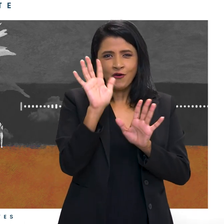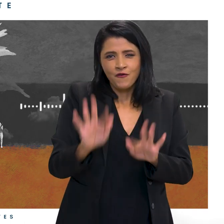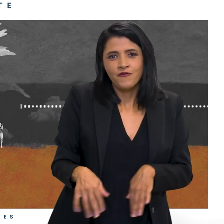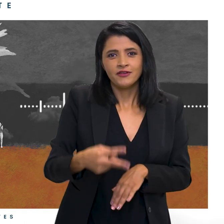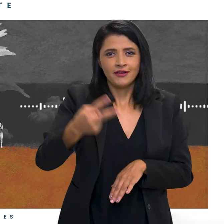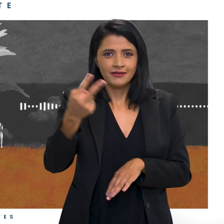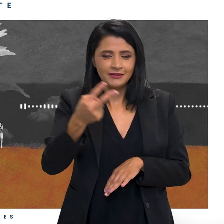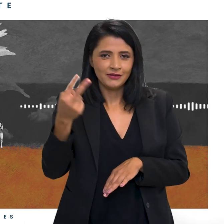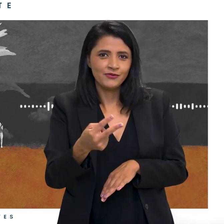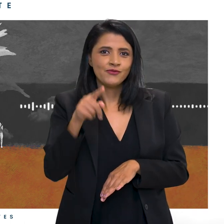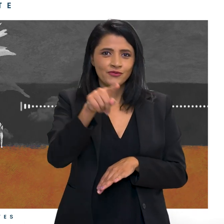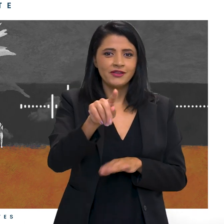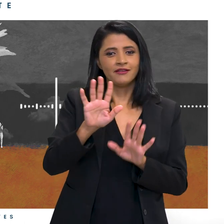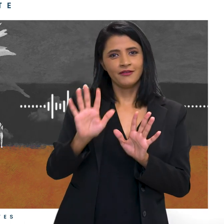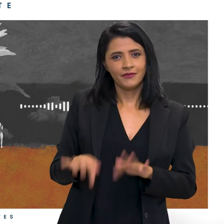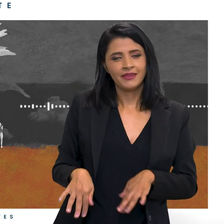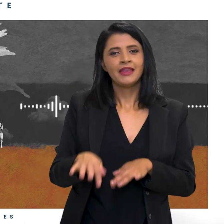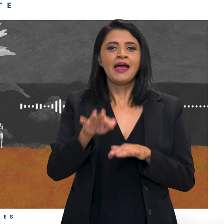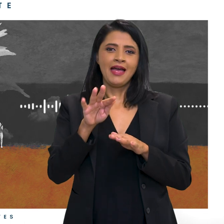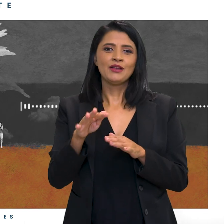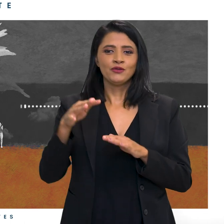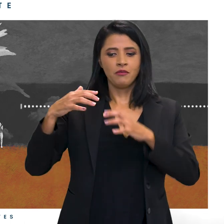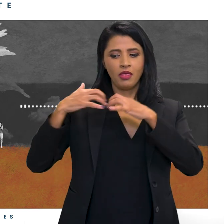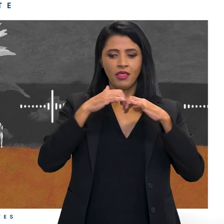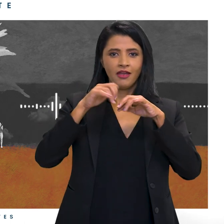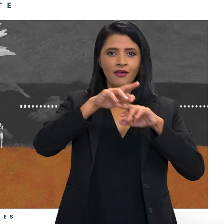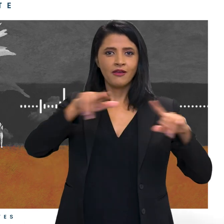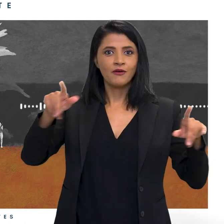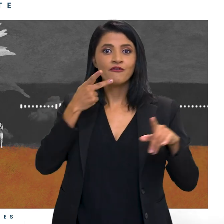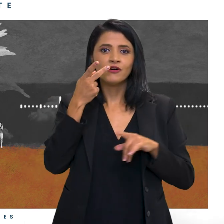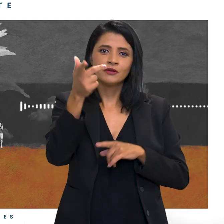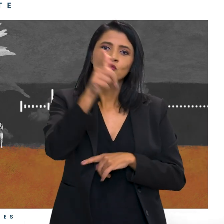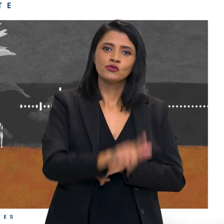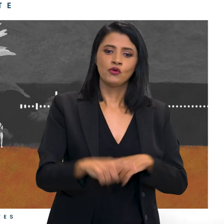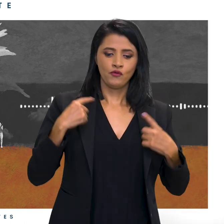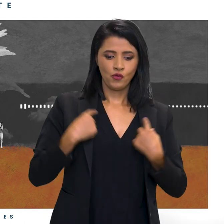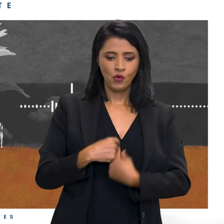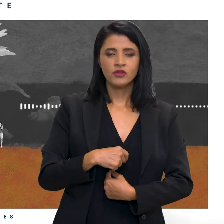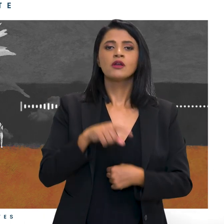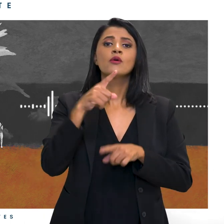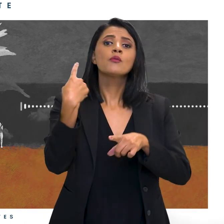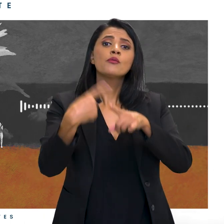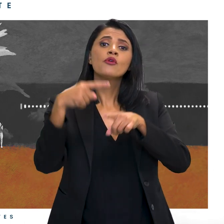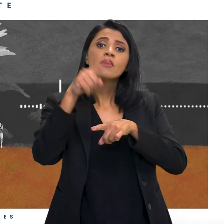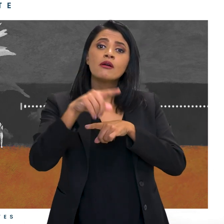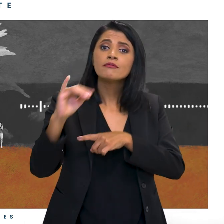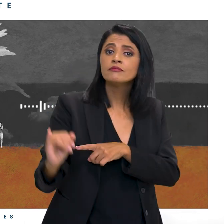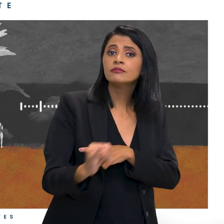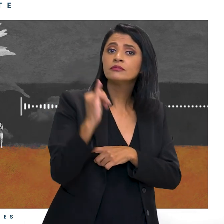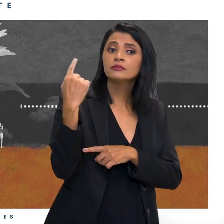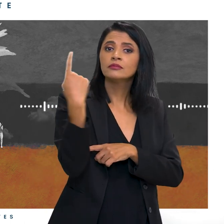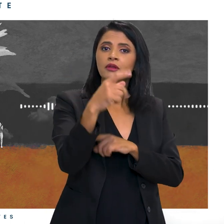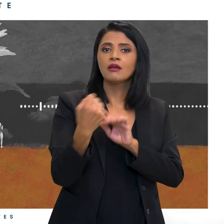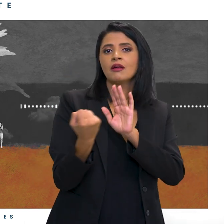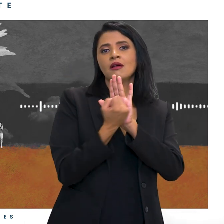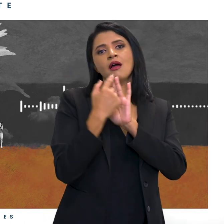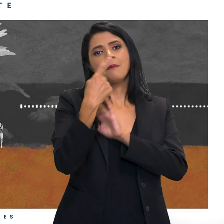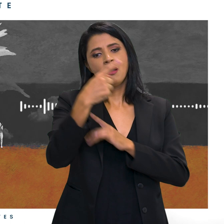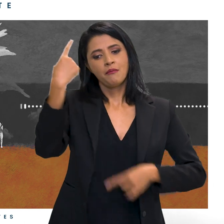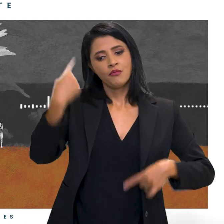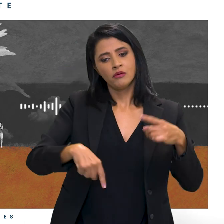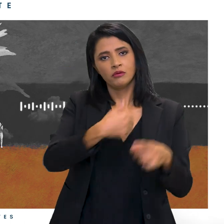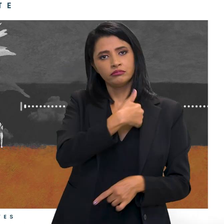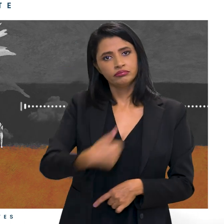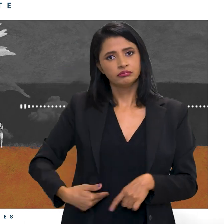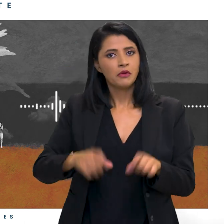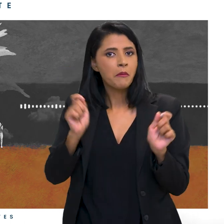notícia no fim da segunda temporada sobre neurodivergentes. Mas voltamos a falar do cordão de girassol aqui, porque esse é um importante marcador para